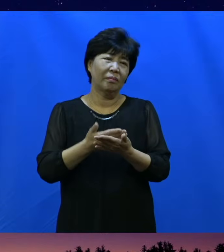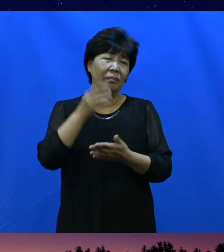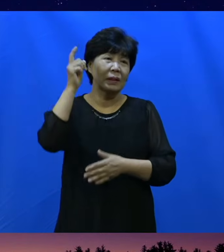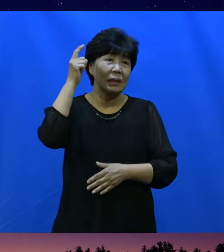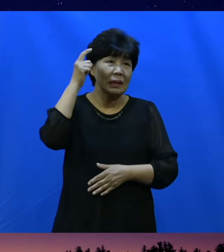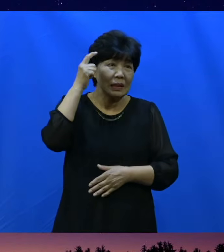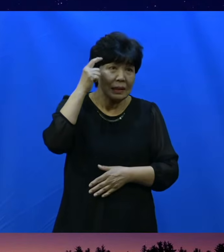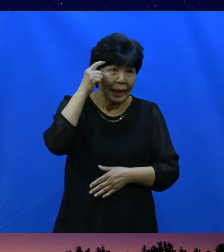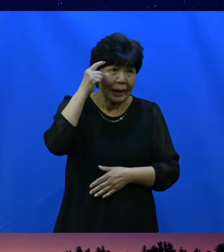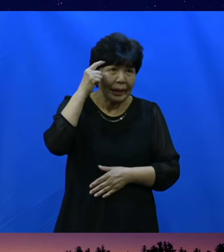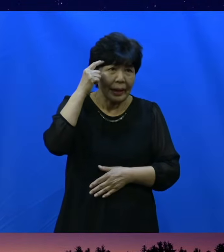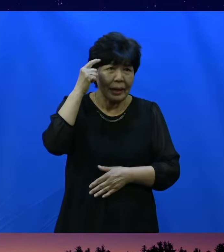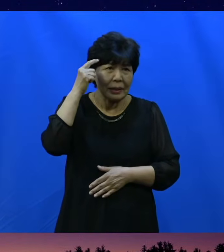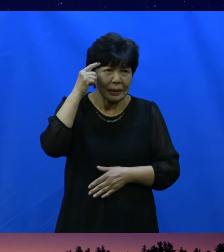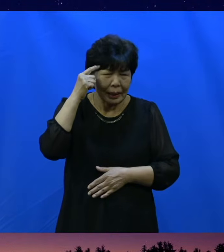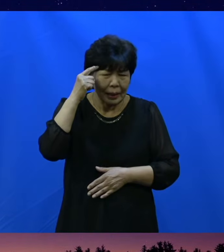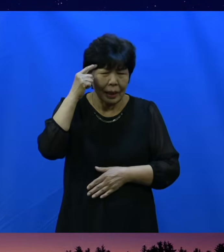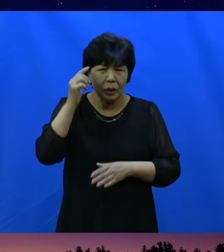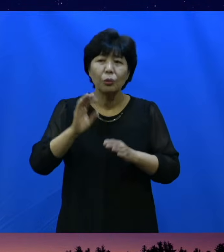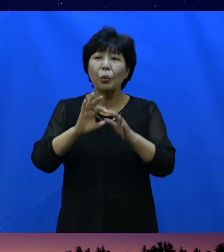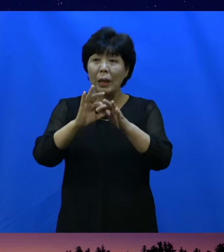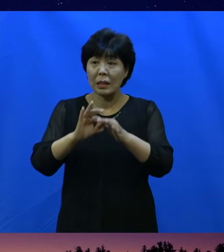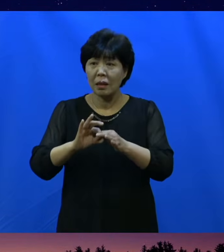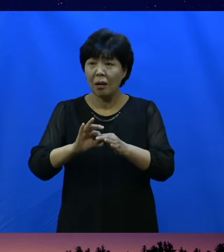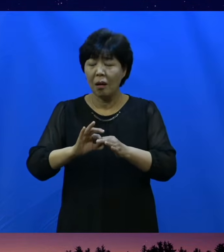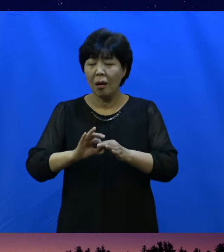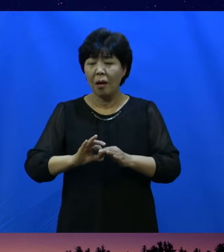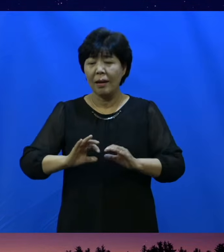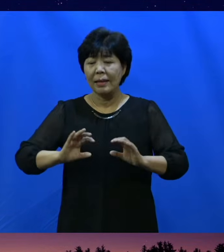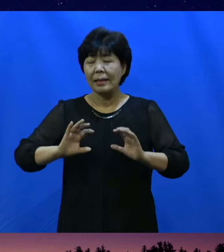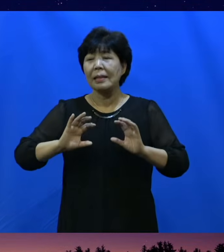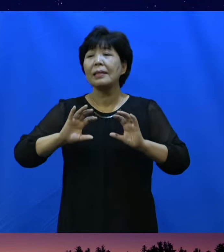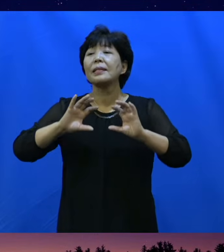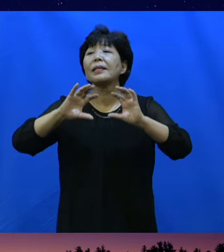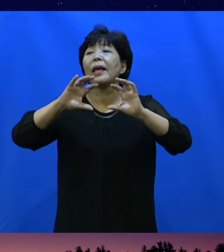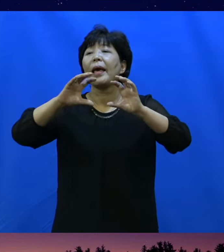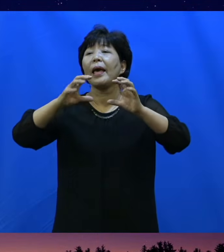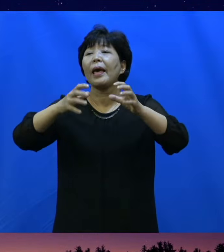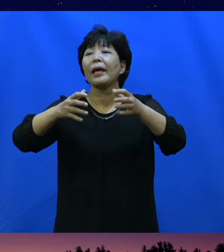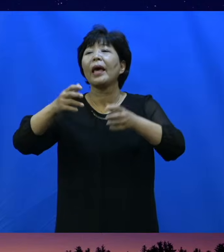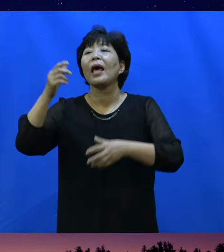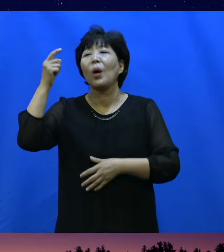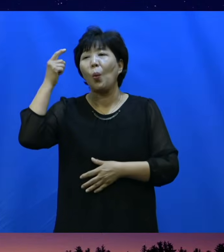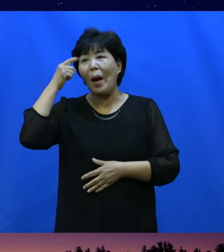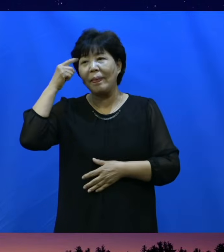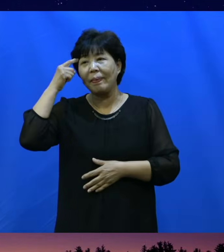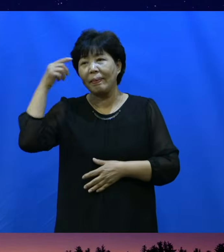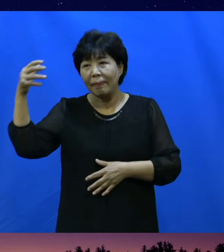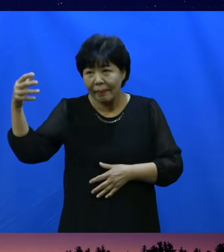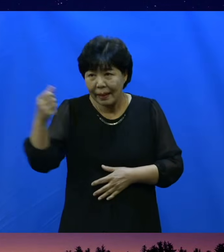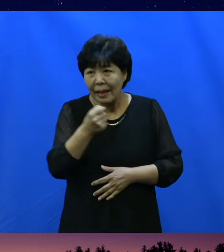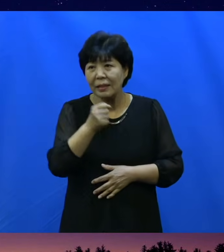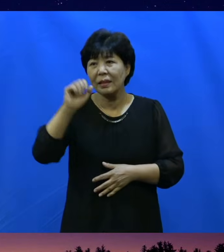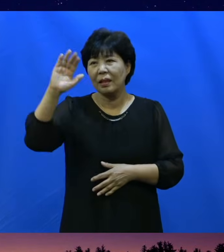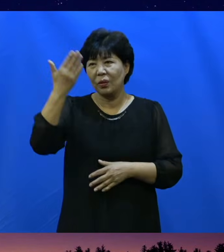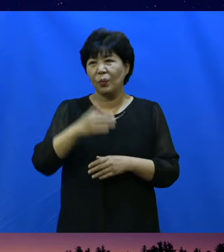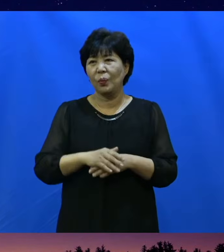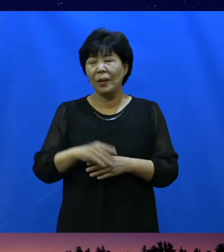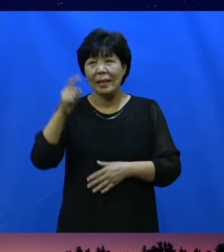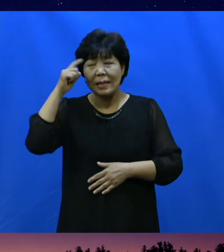내 생각이 결국은 세계관이에요. 그 생각이 어떤 생각을 갖고 있느냐에